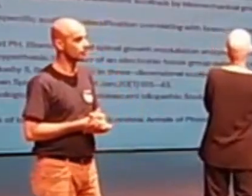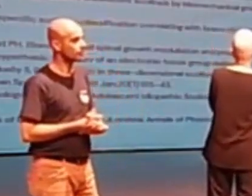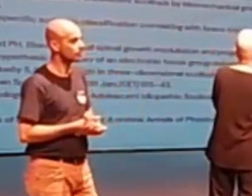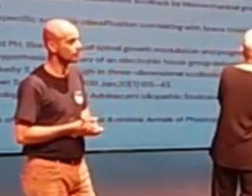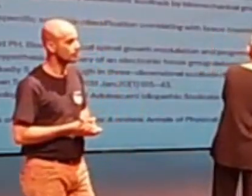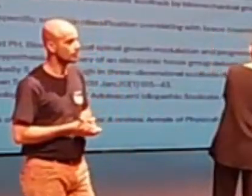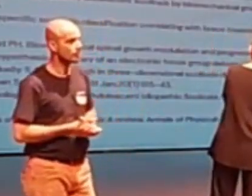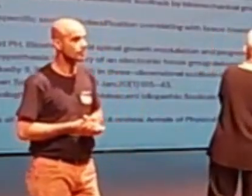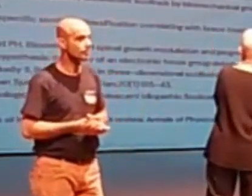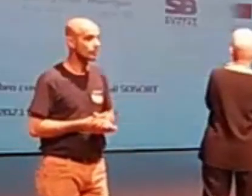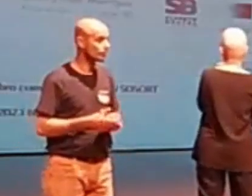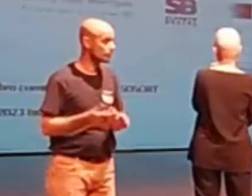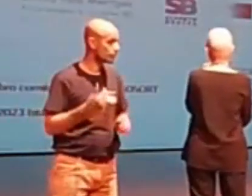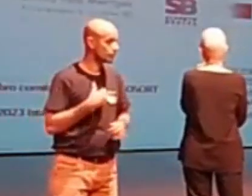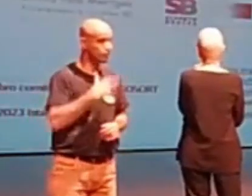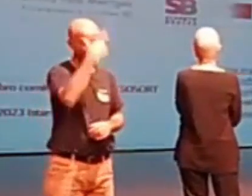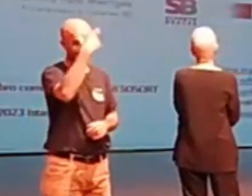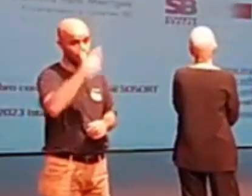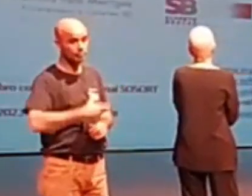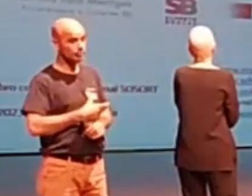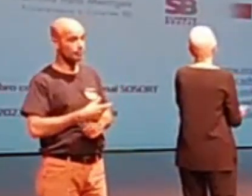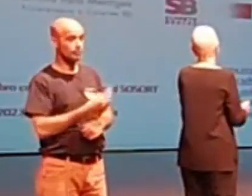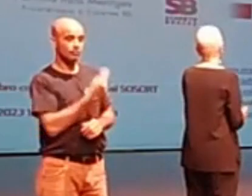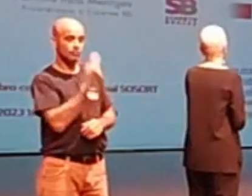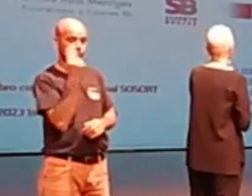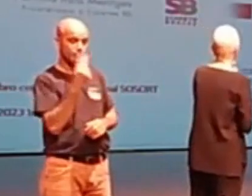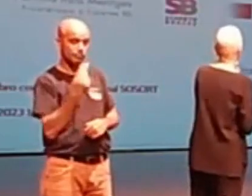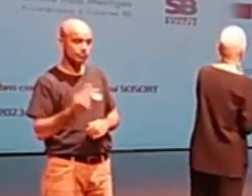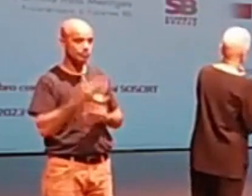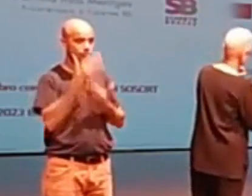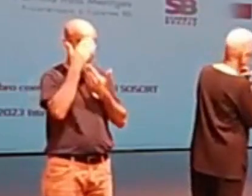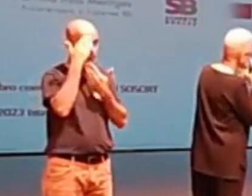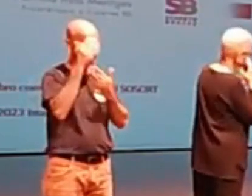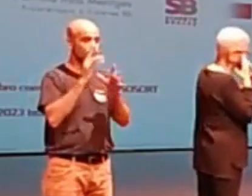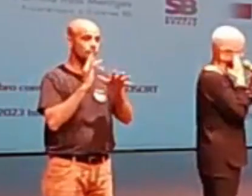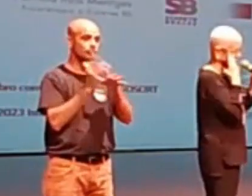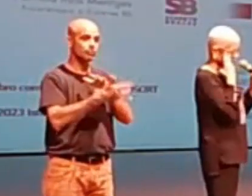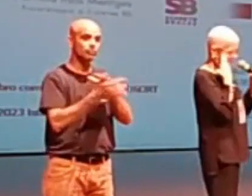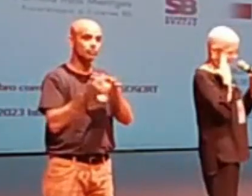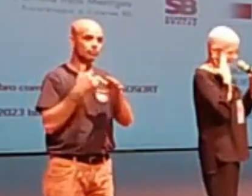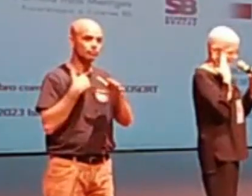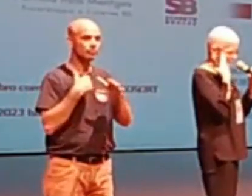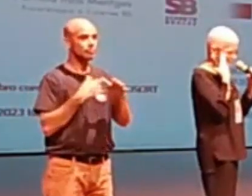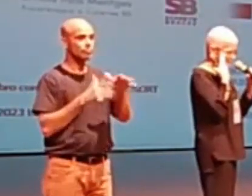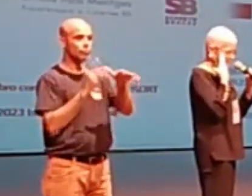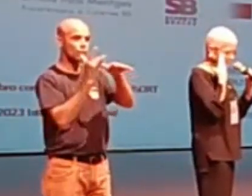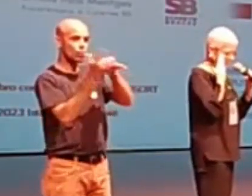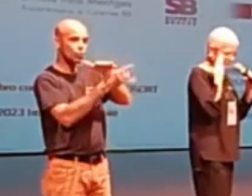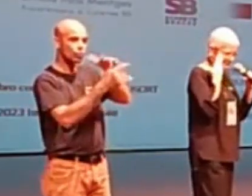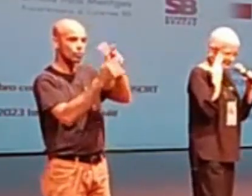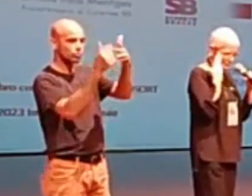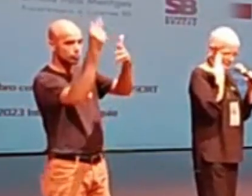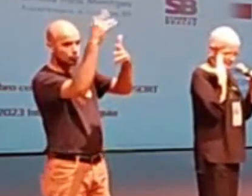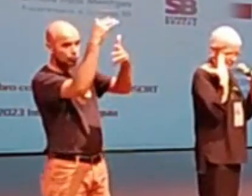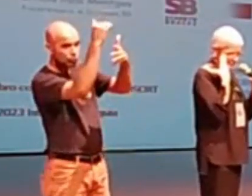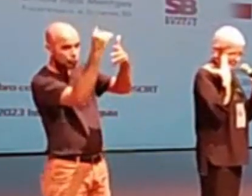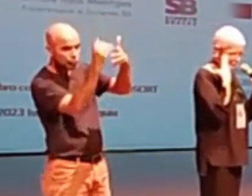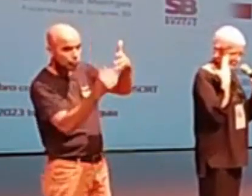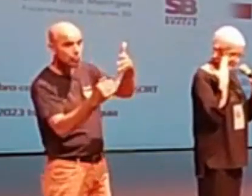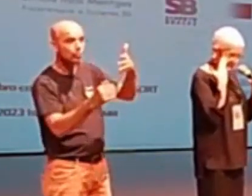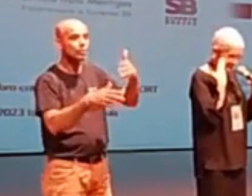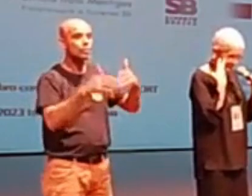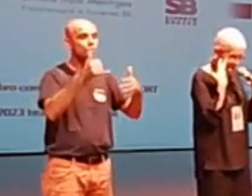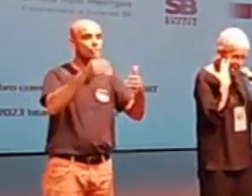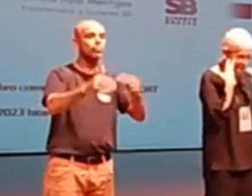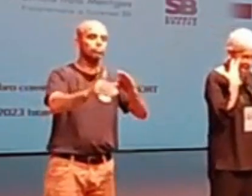As minhas referências que eu usei aqui, e agradeço a todos, aqui tem todas as nossas redes, vocês querendo entrar em contato, vai ser